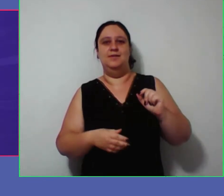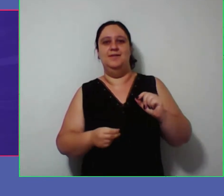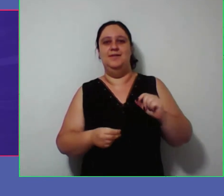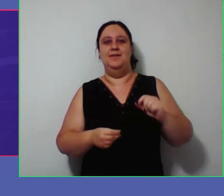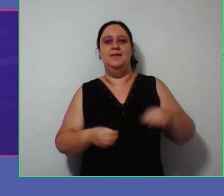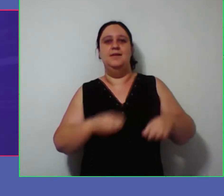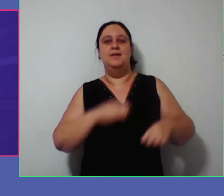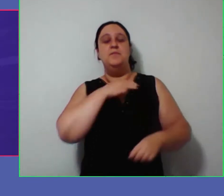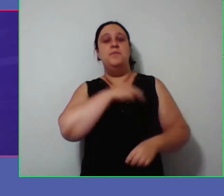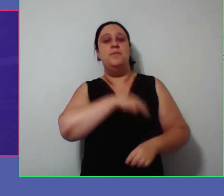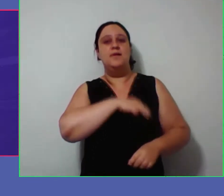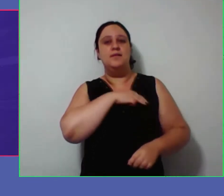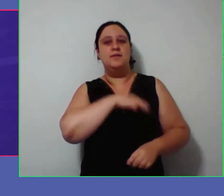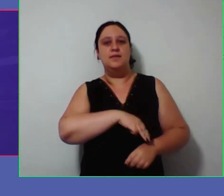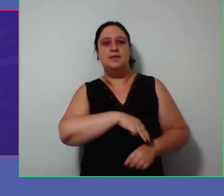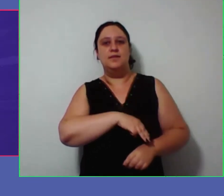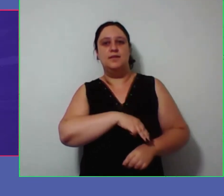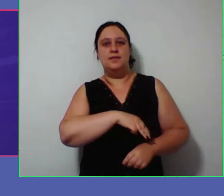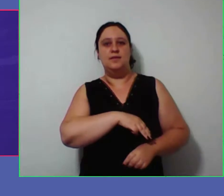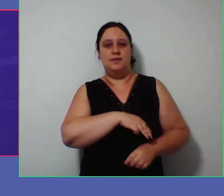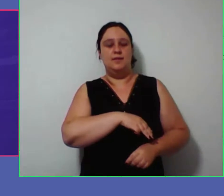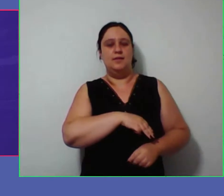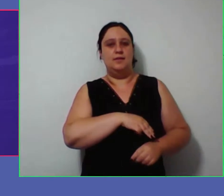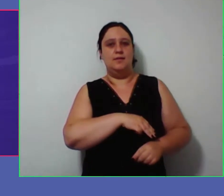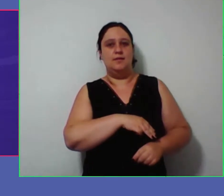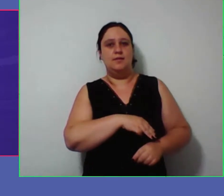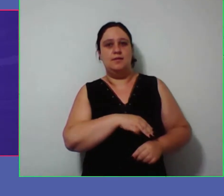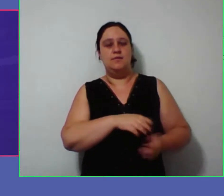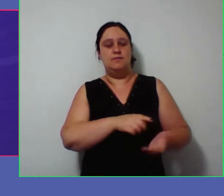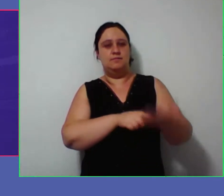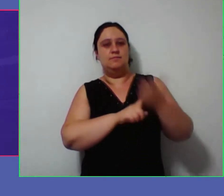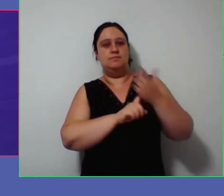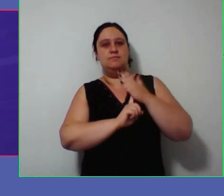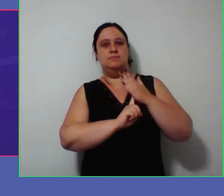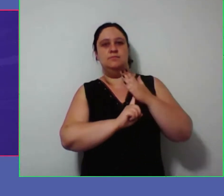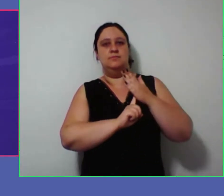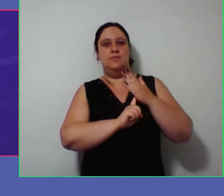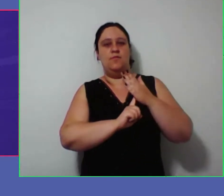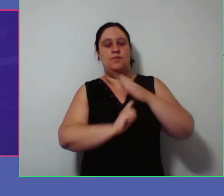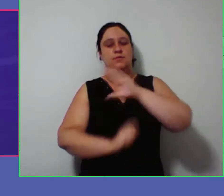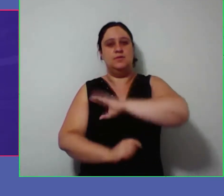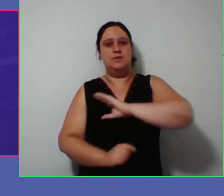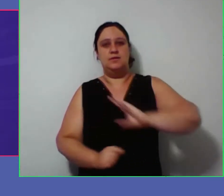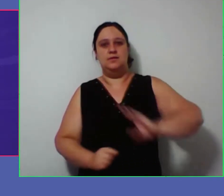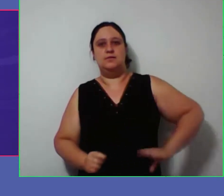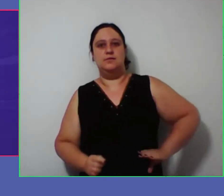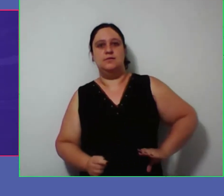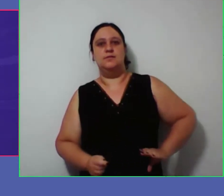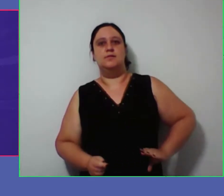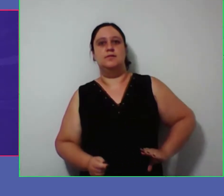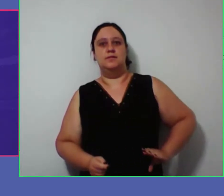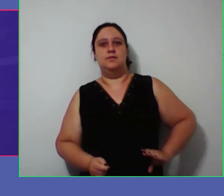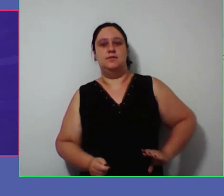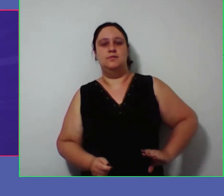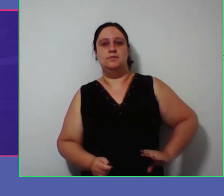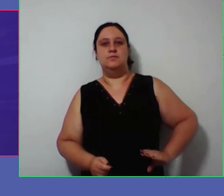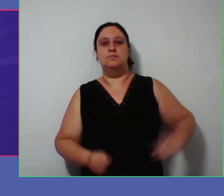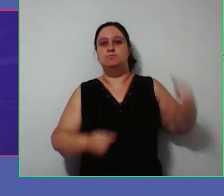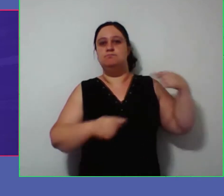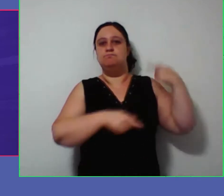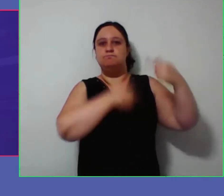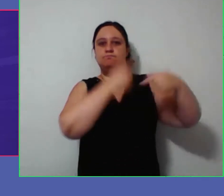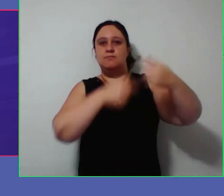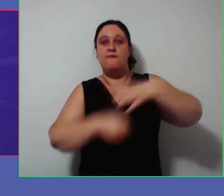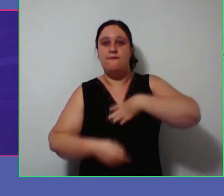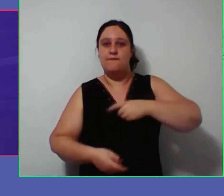que tem nos apresentado desde Cristo, que veio da descendência de Davi, filho de Davi,